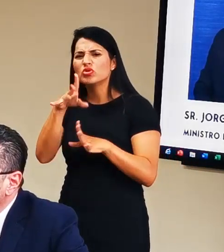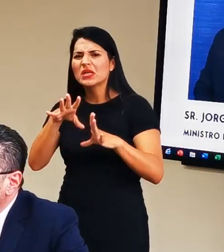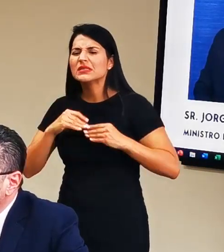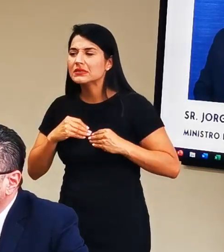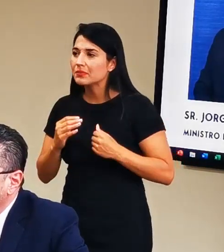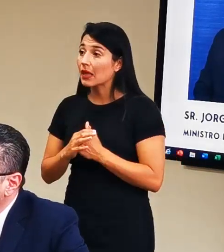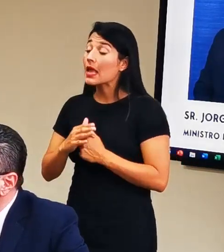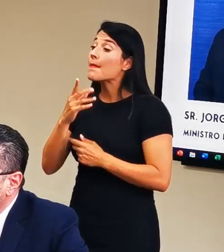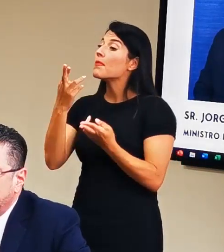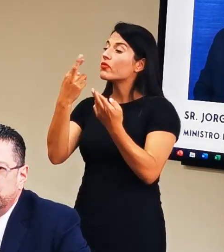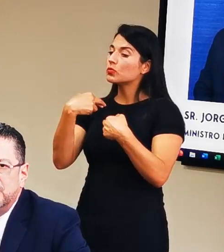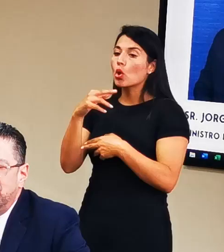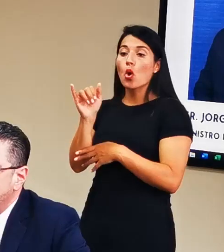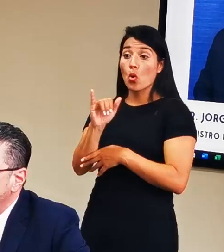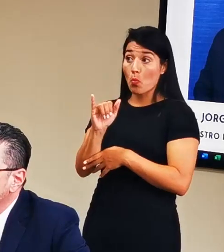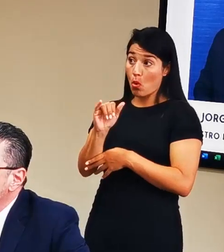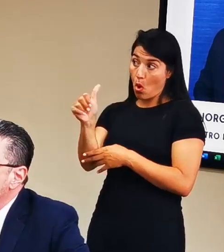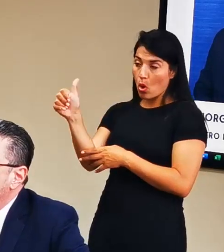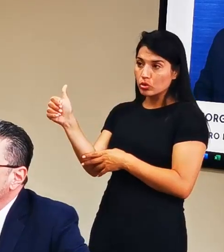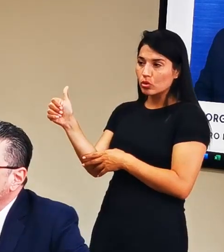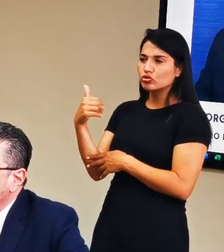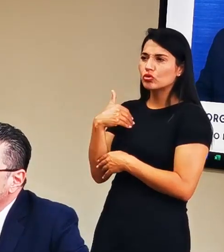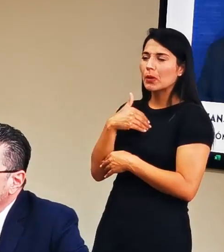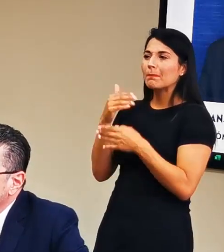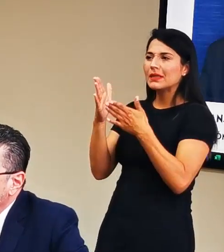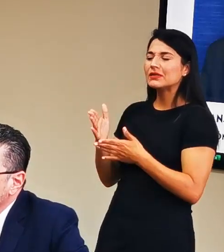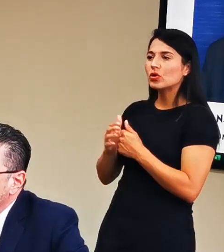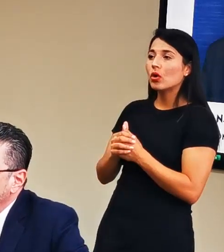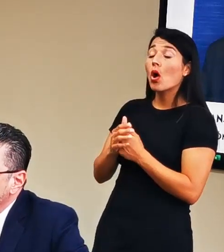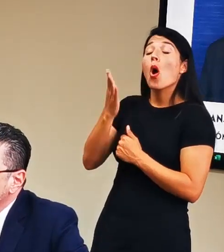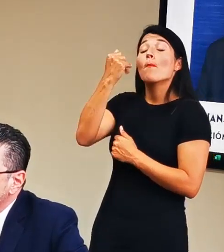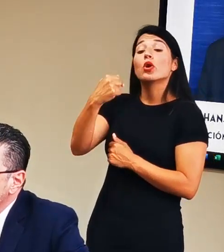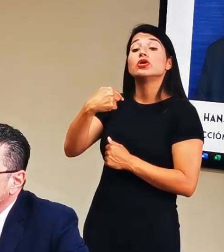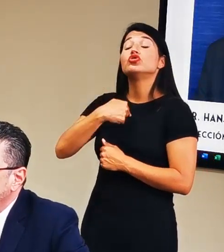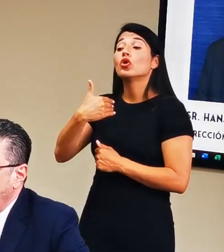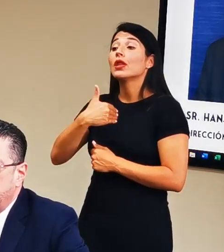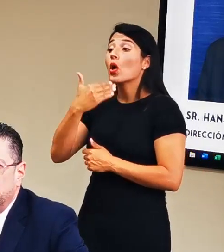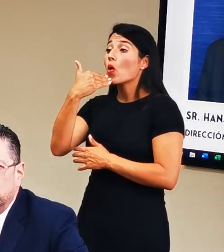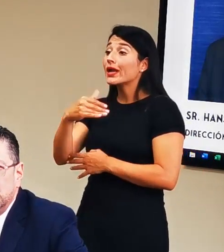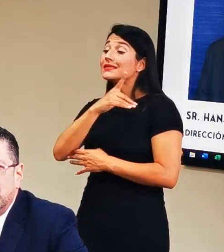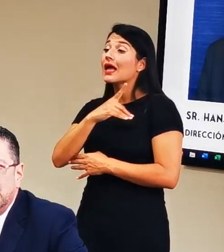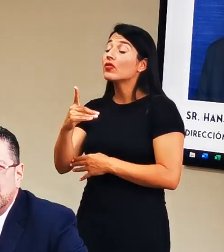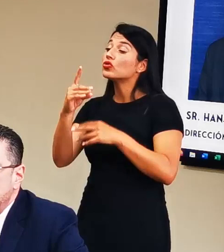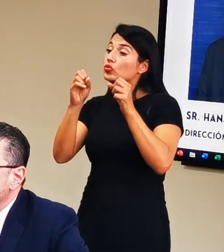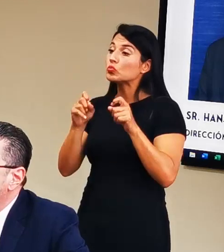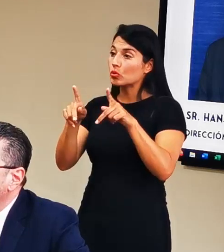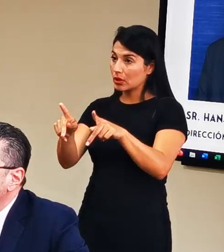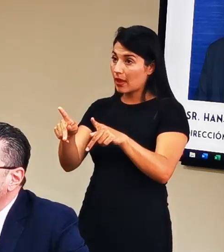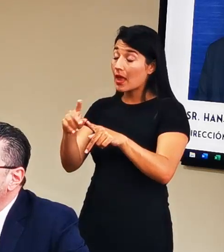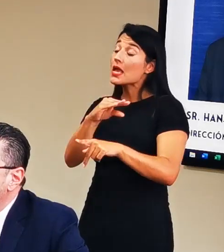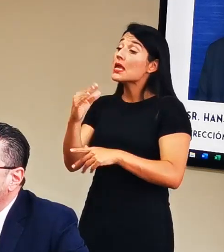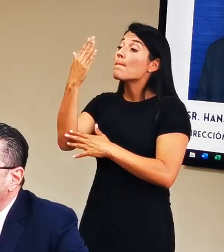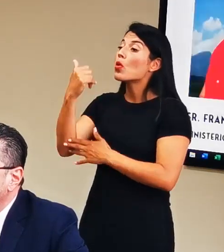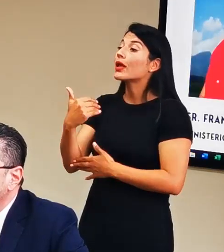Y me contestó, al igual que los demás, porque tengo, gracias a Dios, la oportunidad y